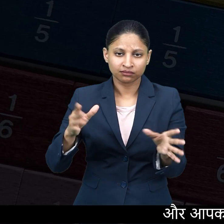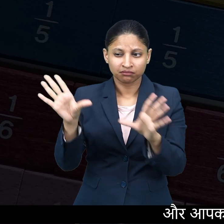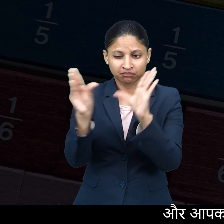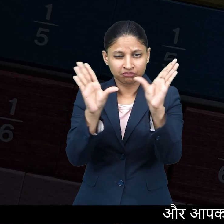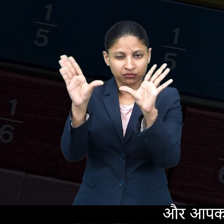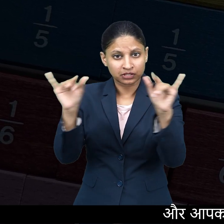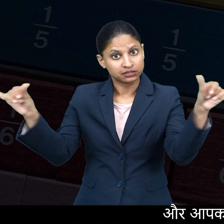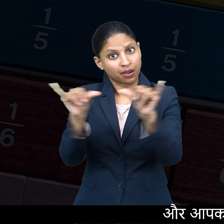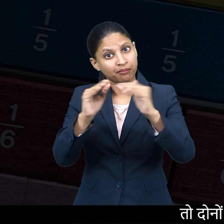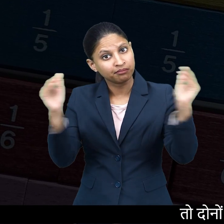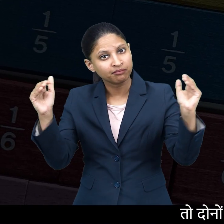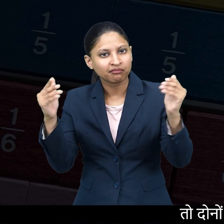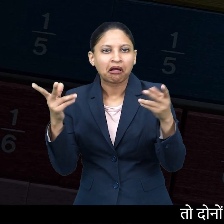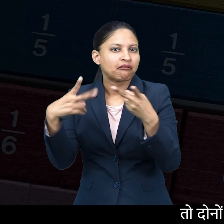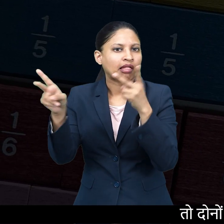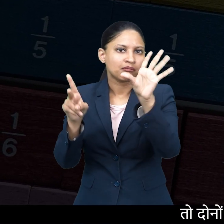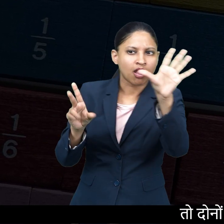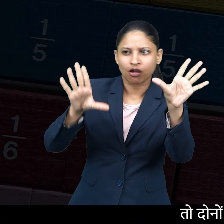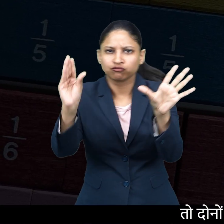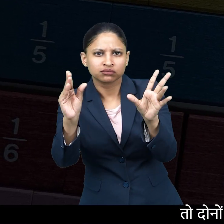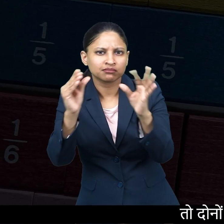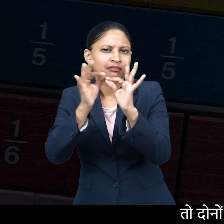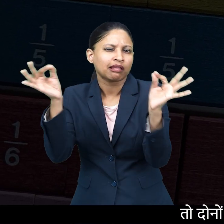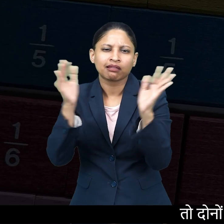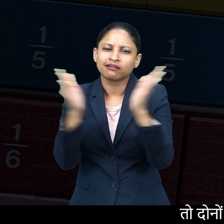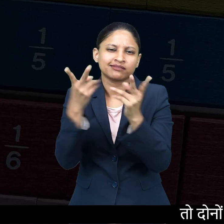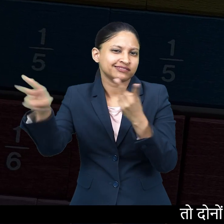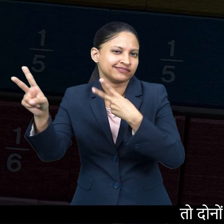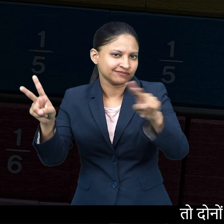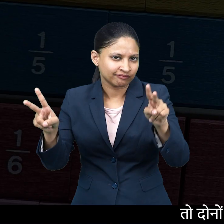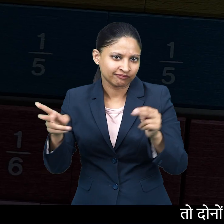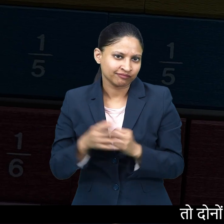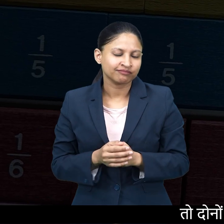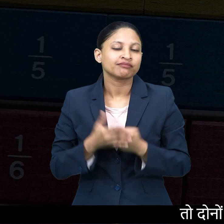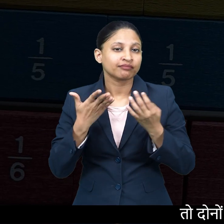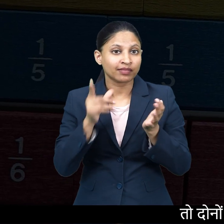1/3 हिस्सा खाता है, तो दोनों टुकड़े एक ही आकार के नहीं हैं।